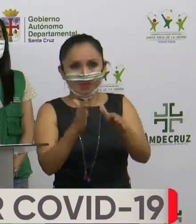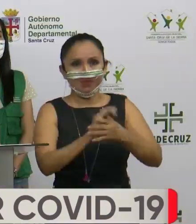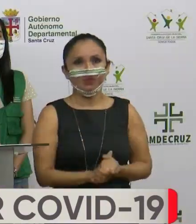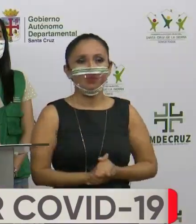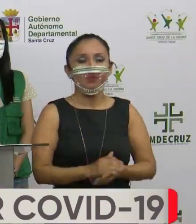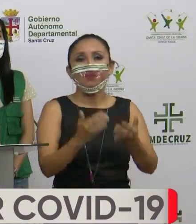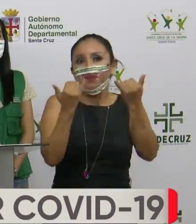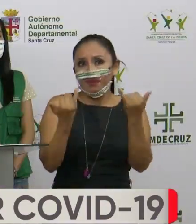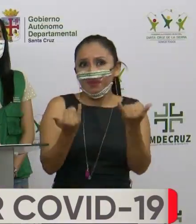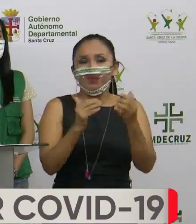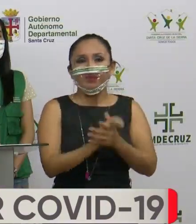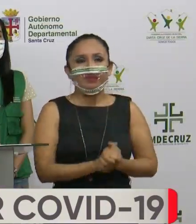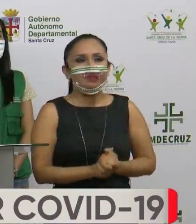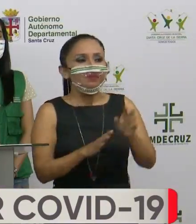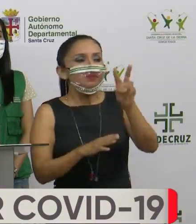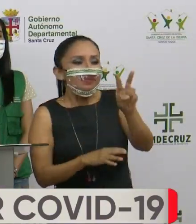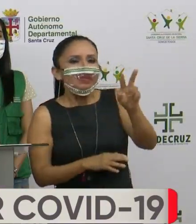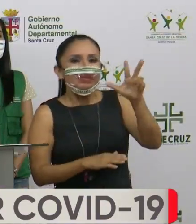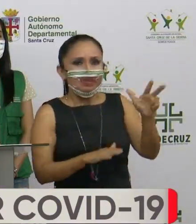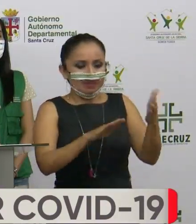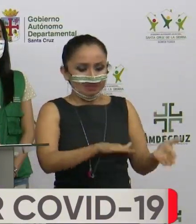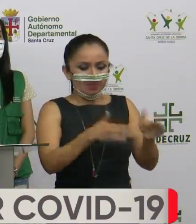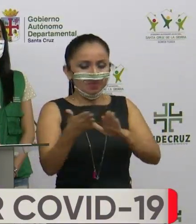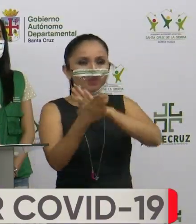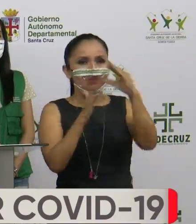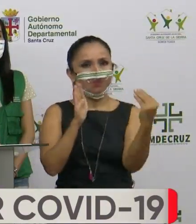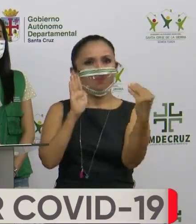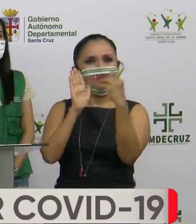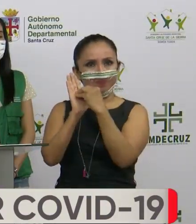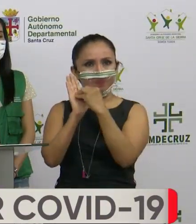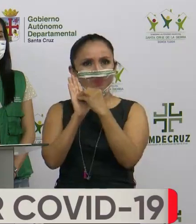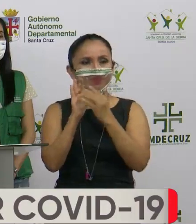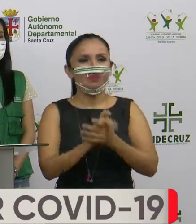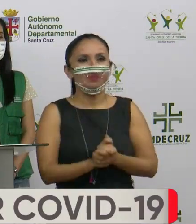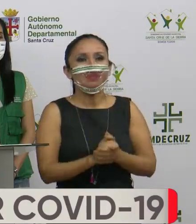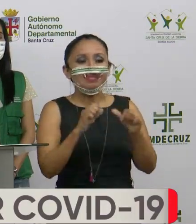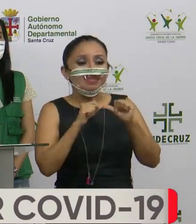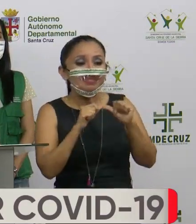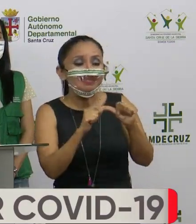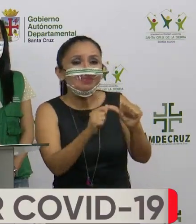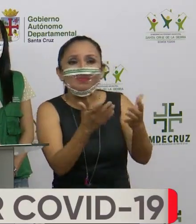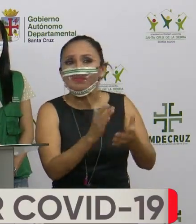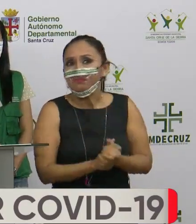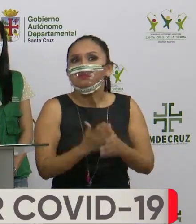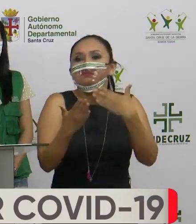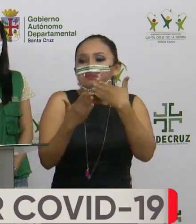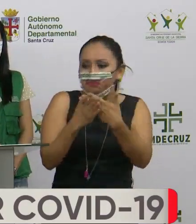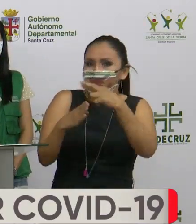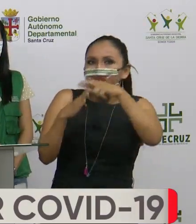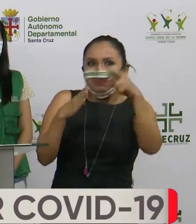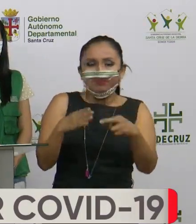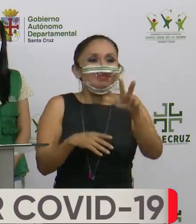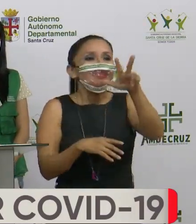Hoy día tenemos 23 fallecidos en el registro y continuamos con buenos